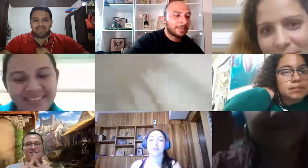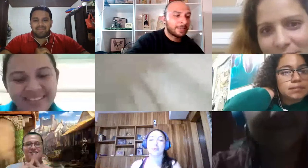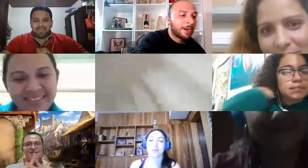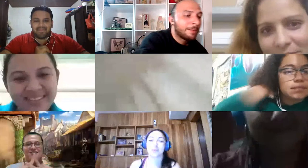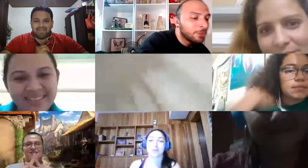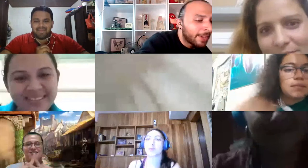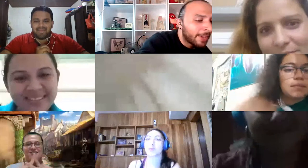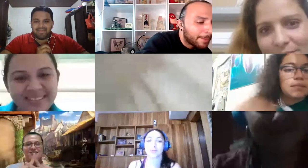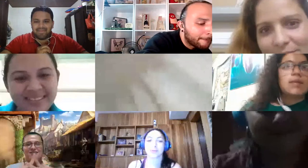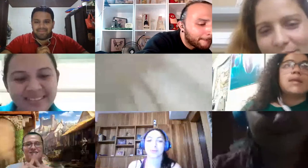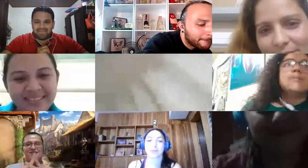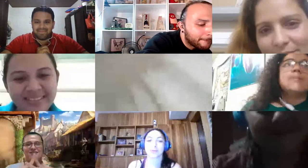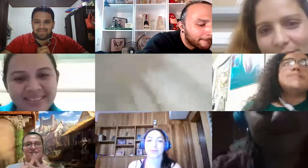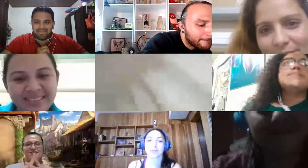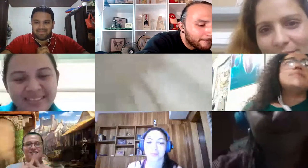Te vamos bien.